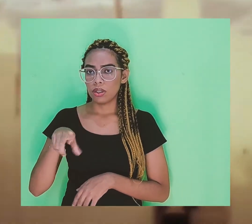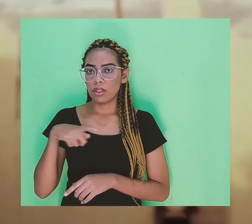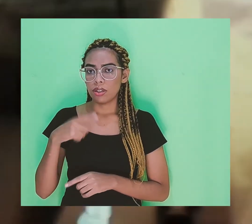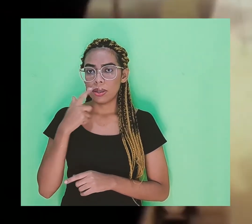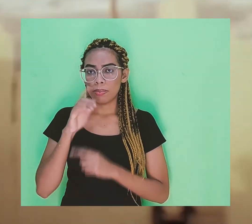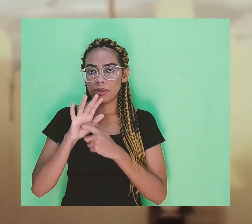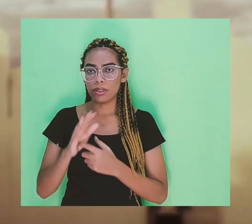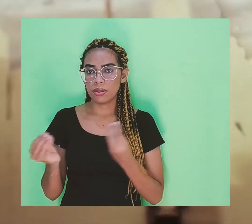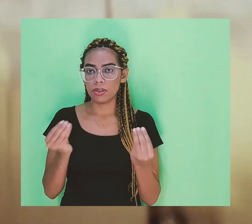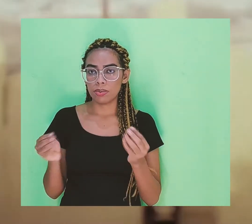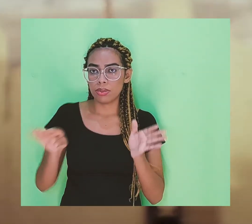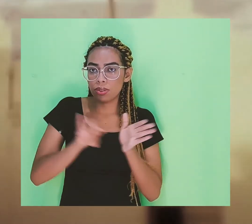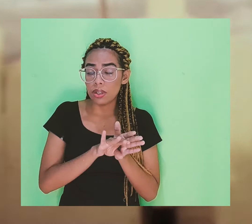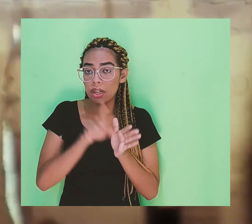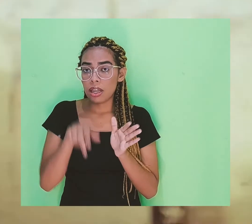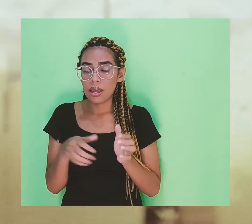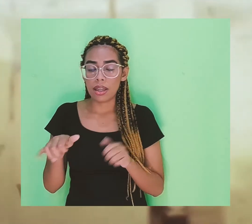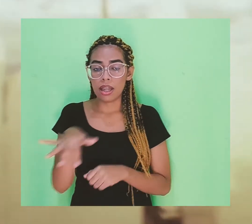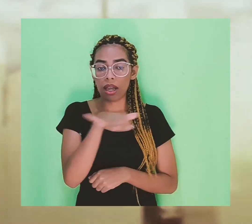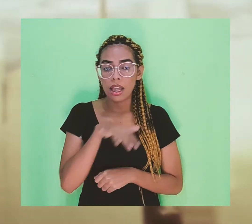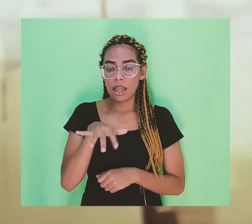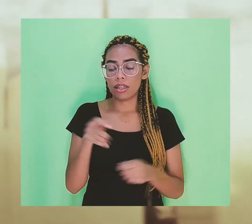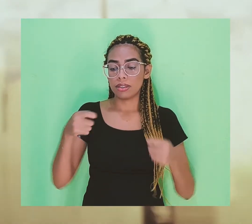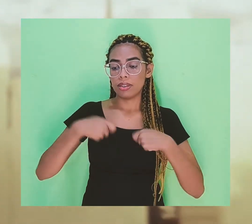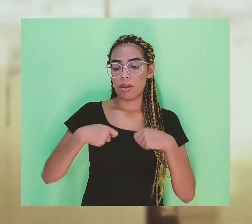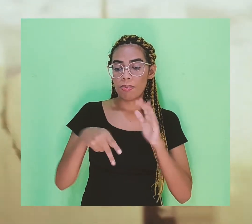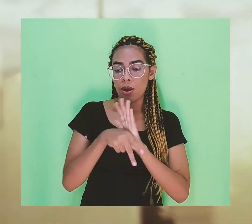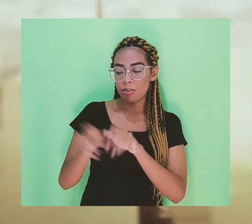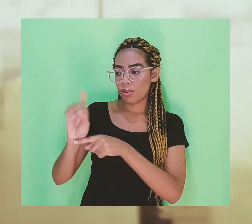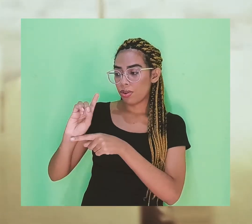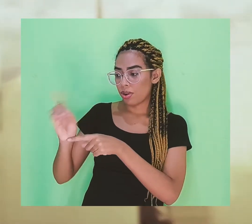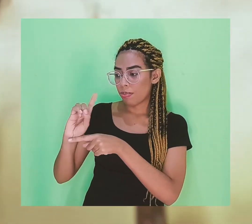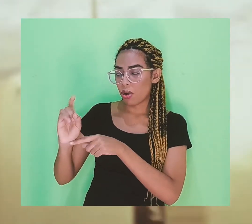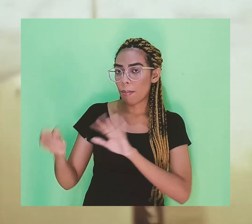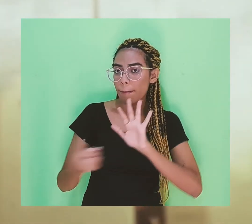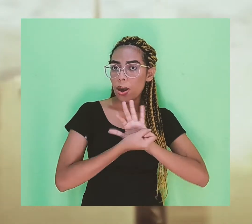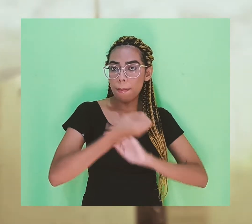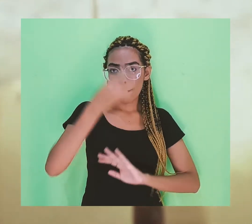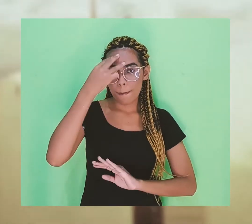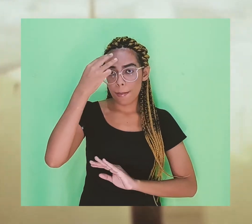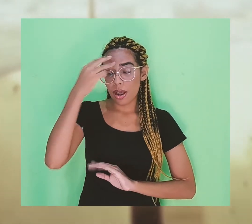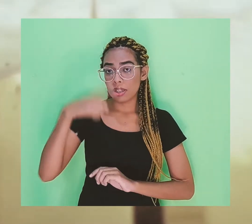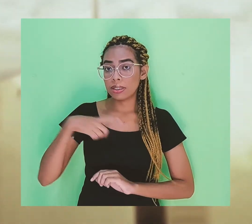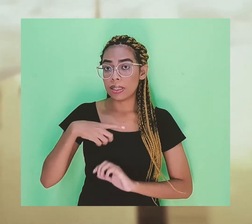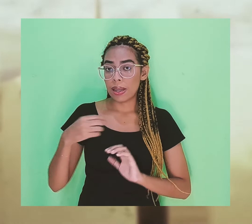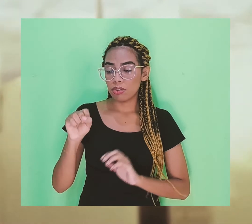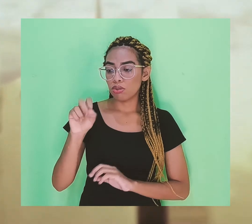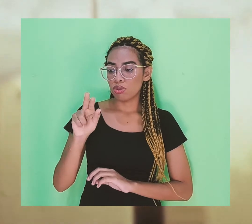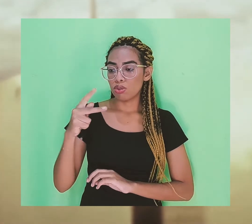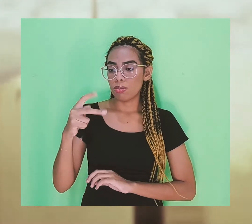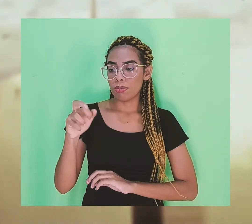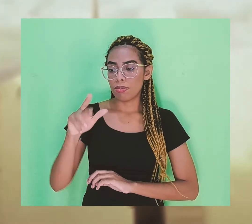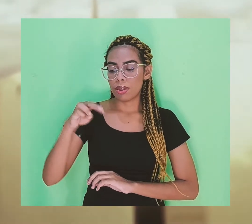sabe? Mas que é contra a memória, sabe? É você criar documentários que você tem o Super Memórias, que é